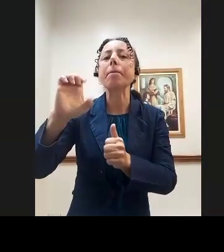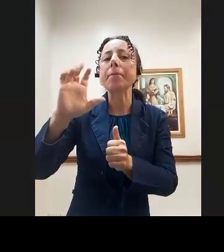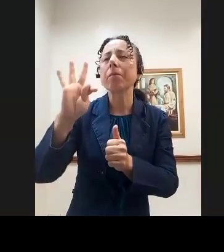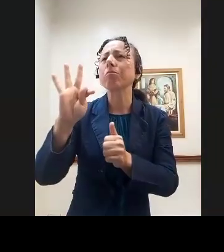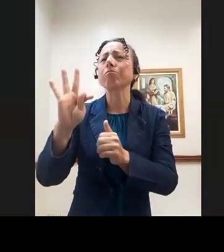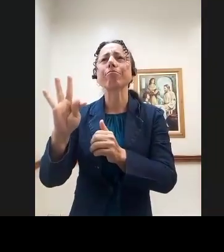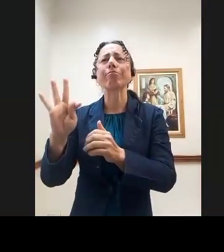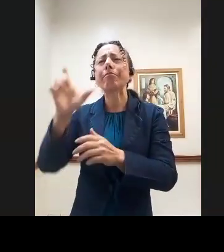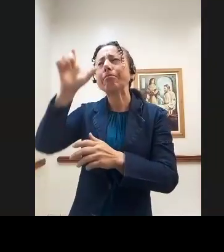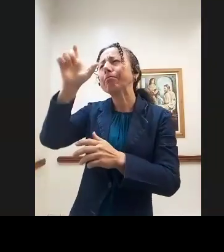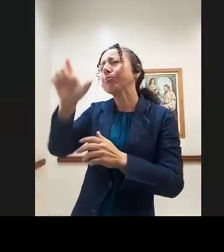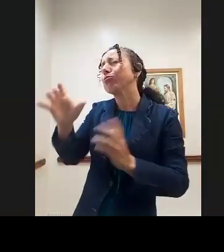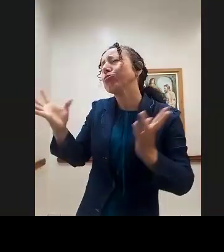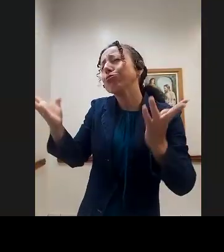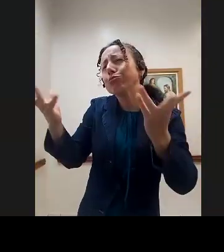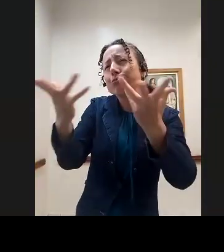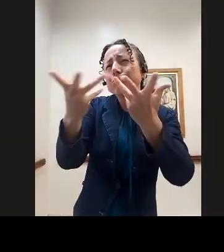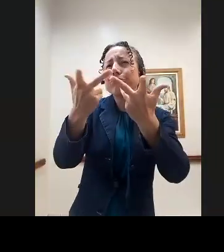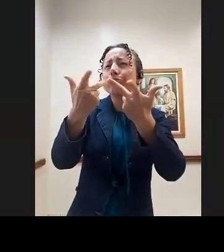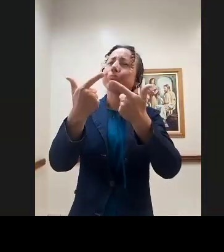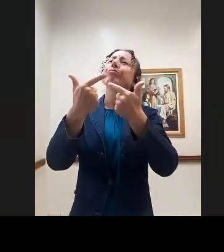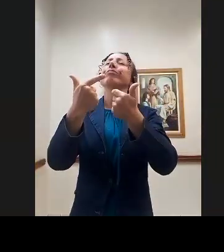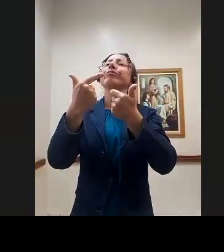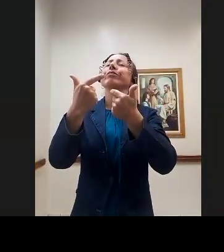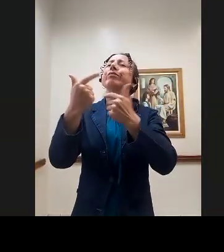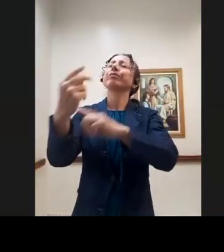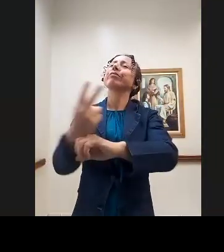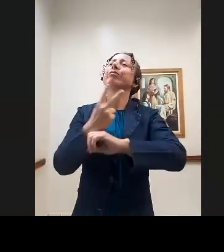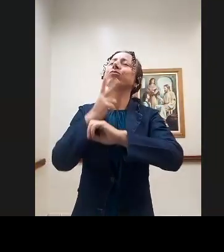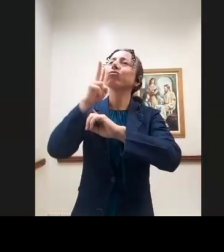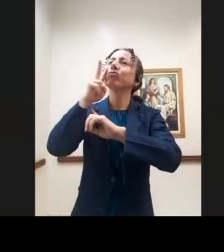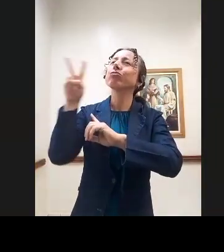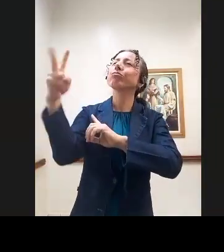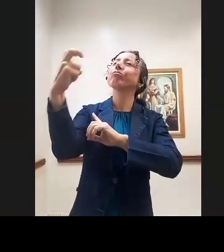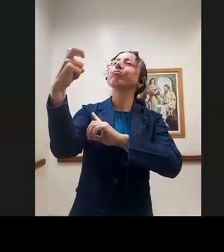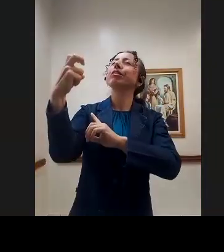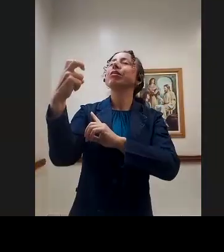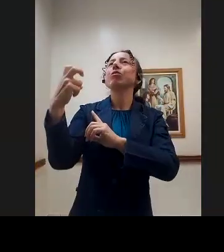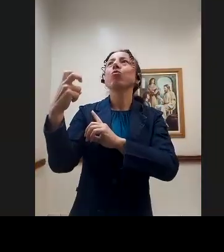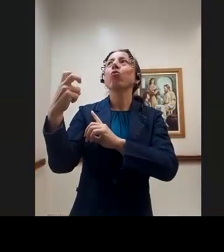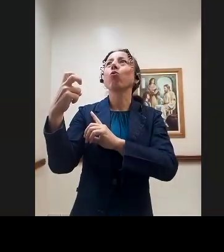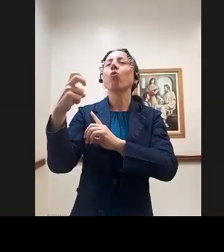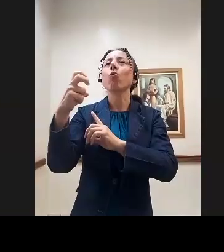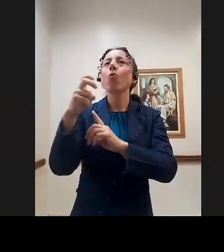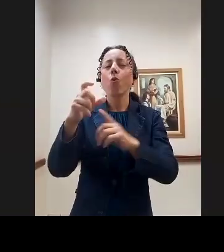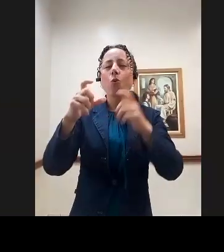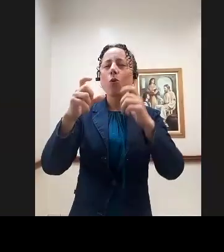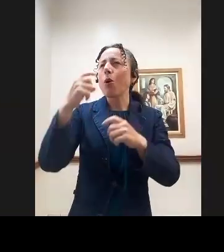lado feliz da vida. Eu lembro que faz uns 3 sábados que a gente